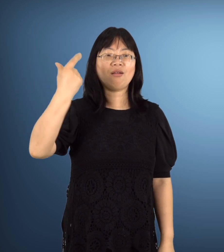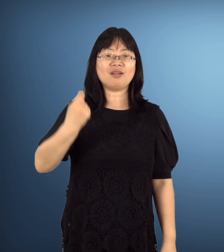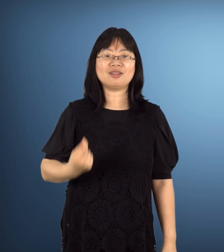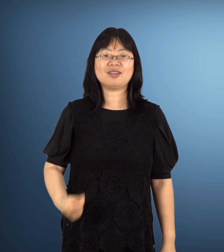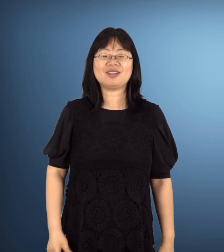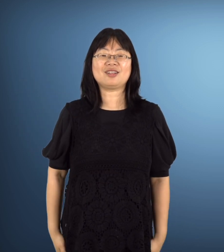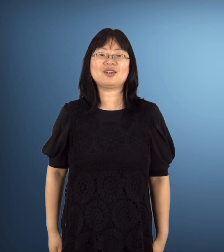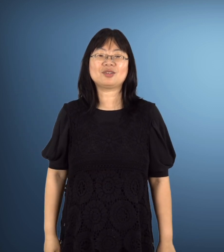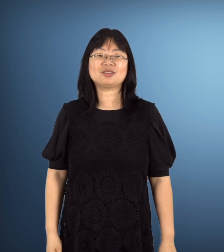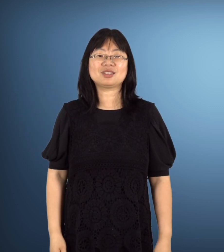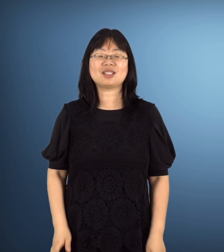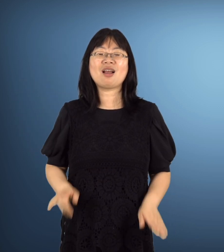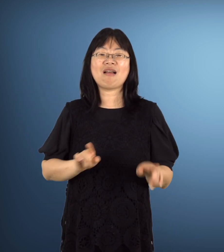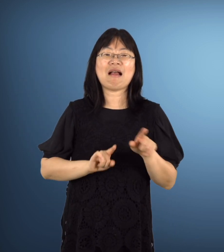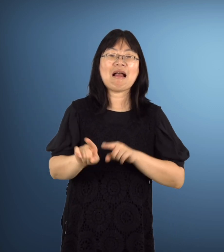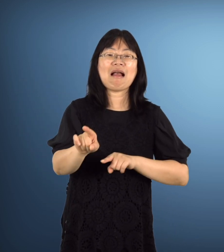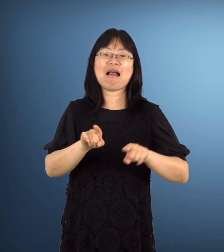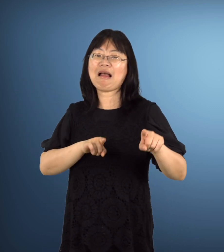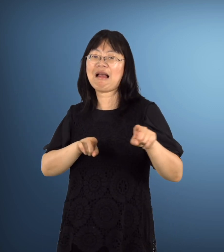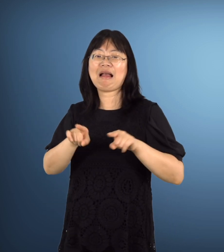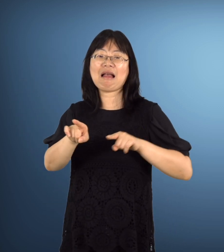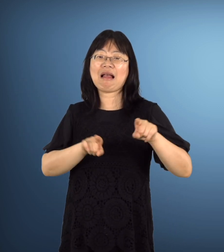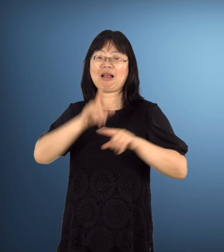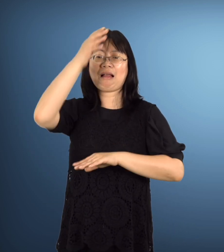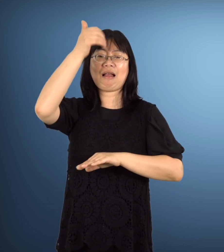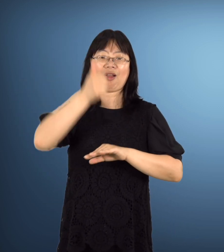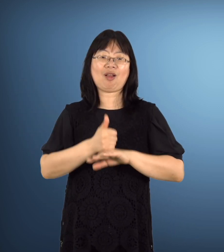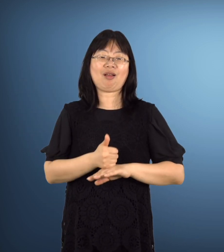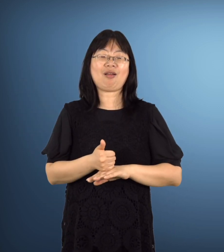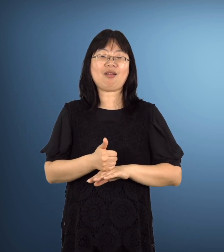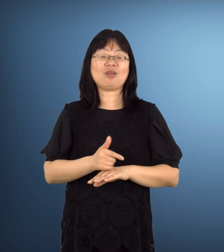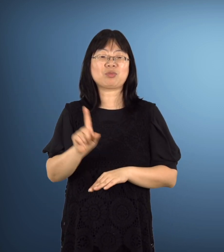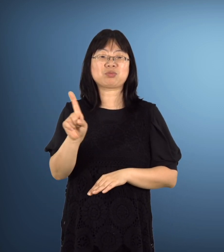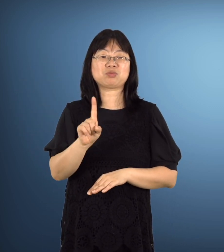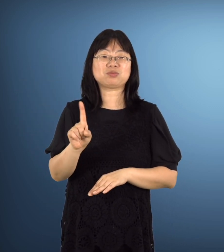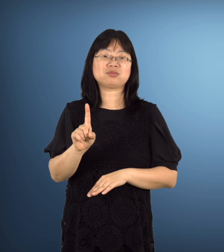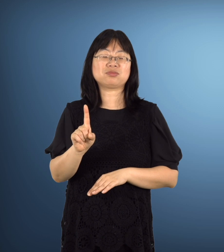응? 역전에 역전을 거듭한 끝에